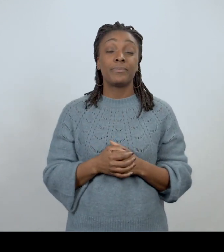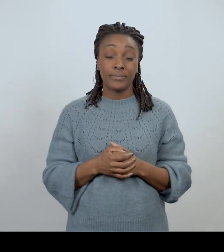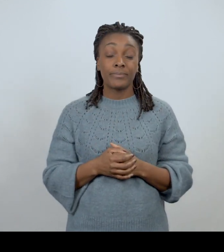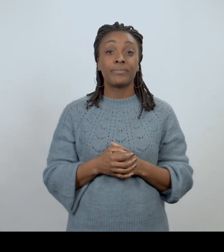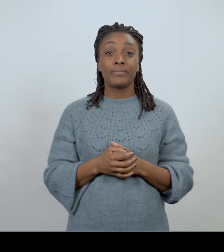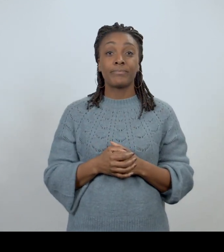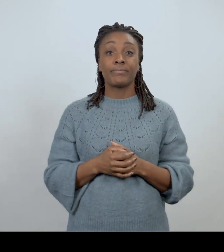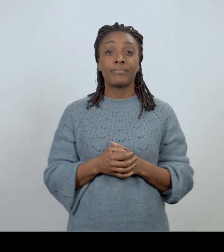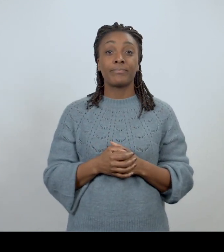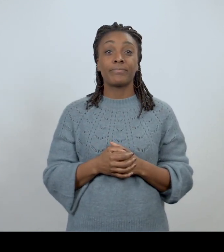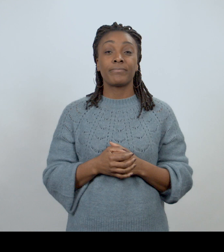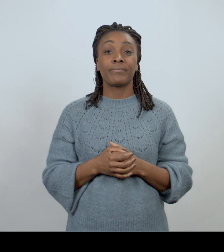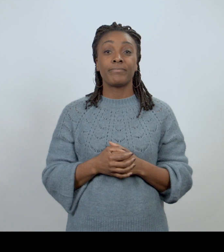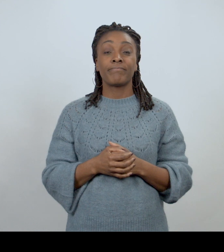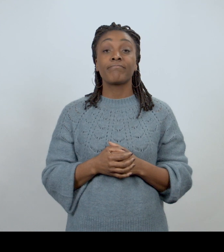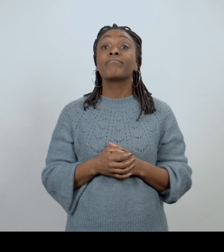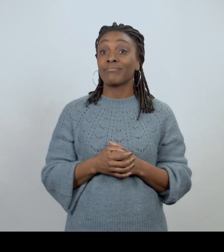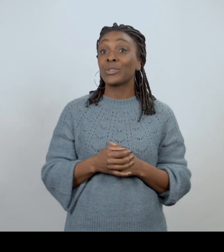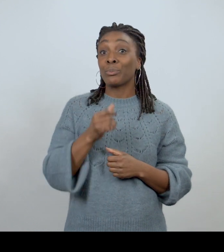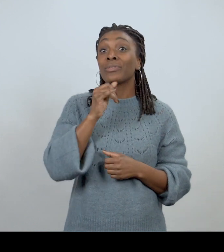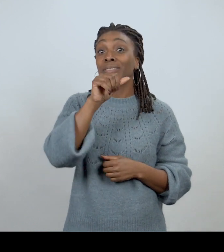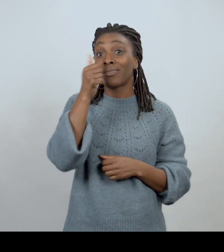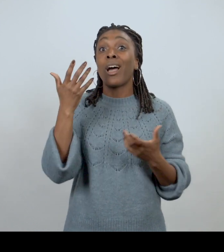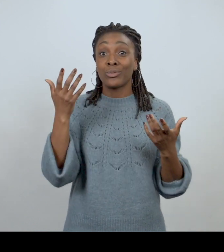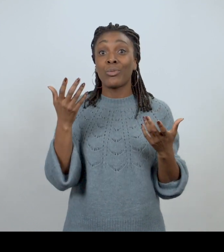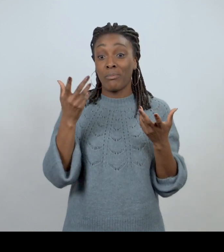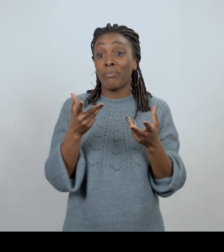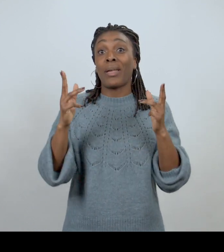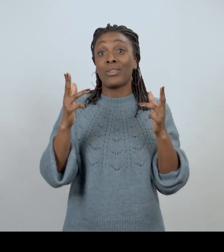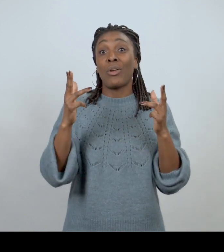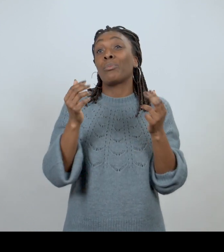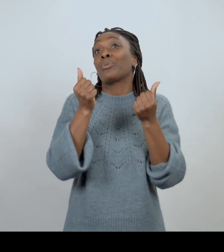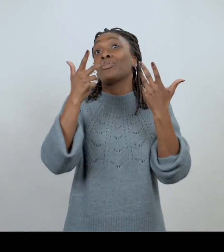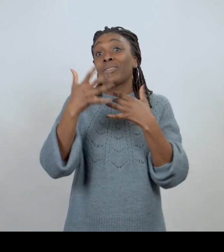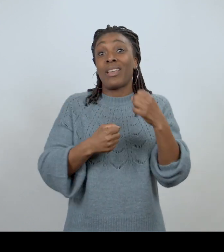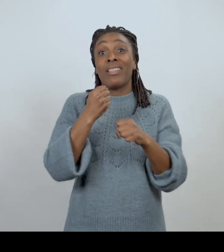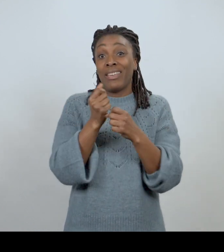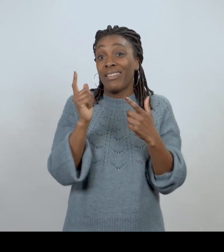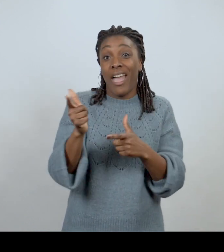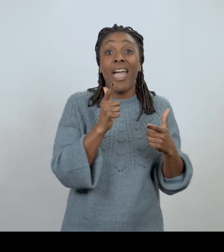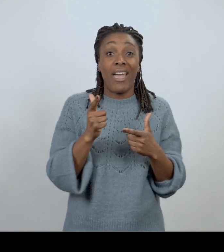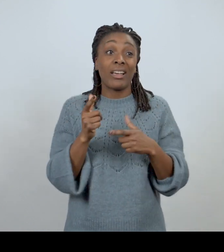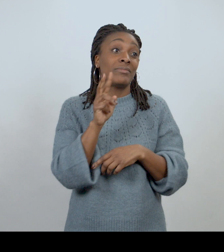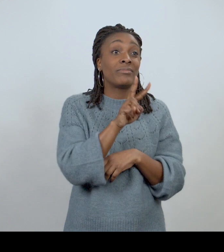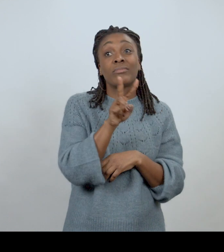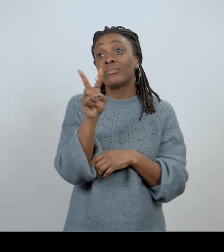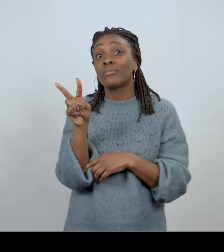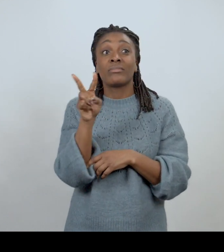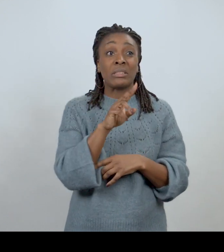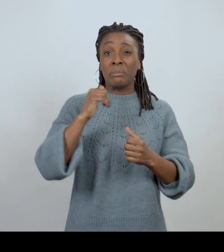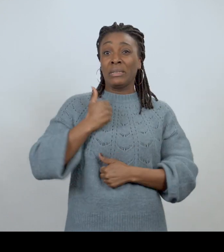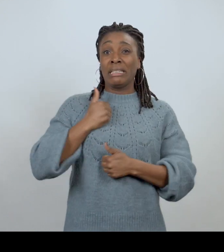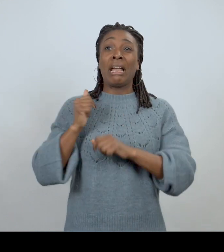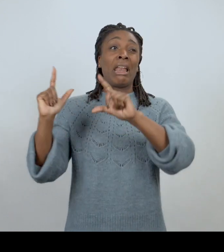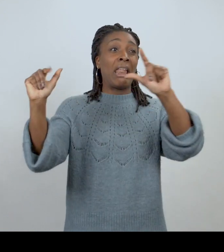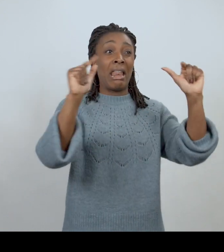Pratique courante que ce dernier avait dû observer pendant les nombreuses années de guerre qui